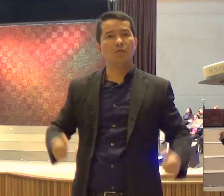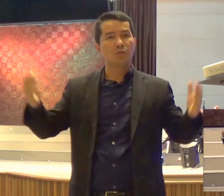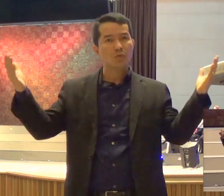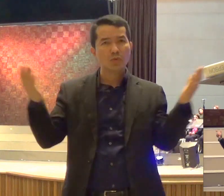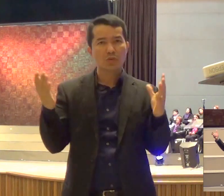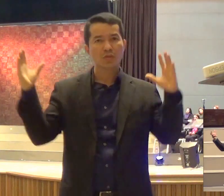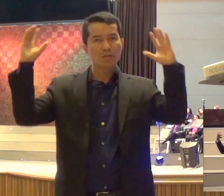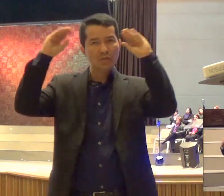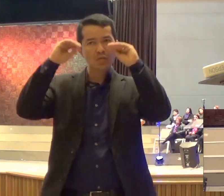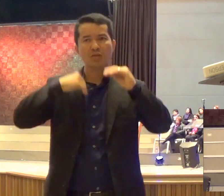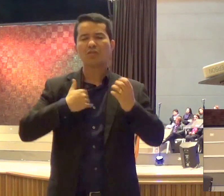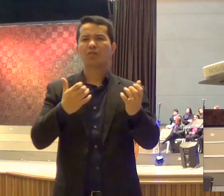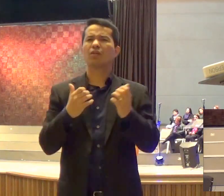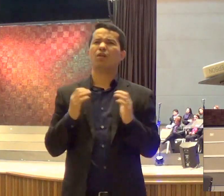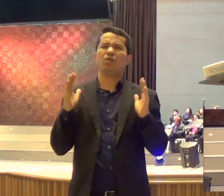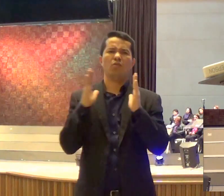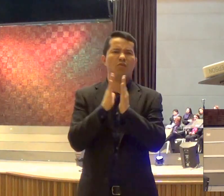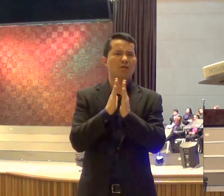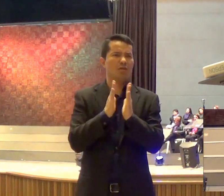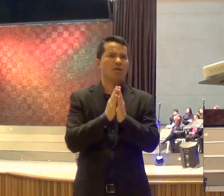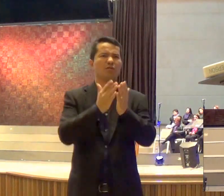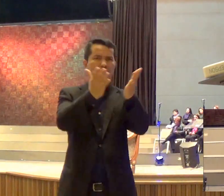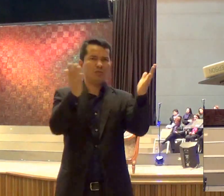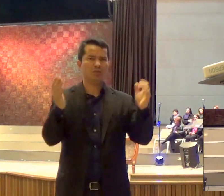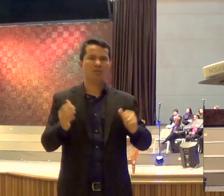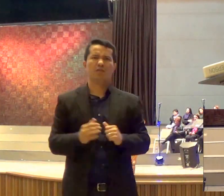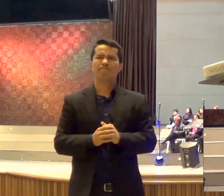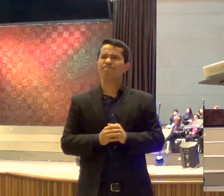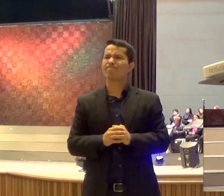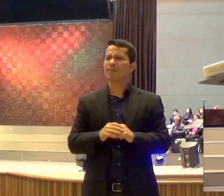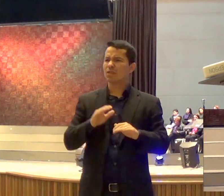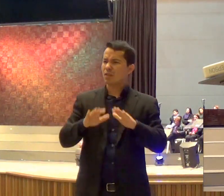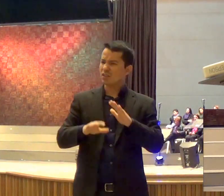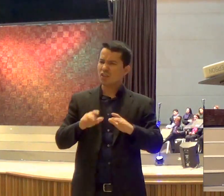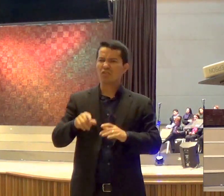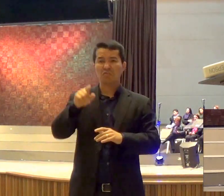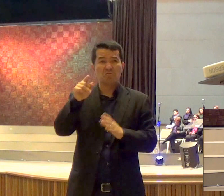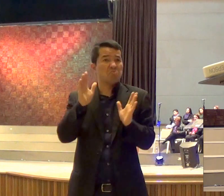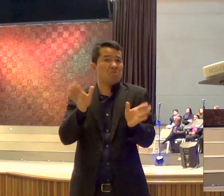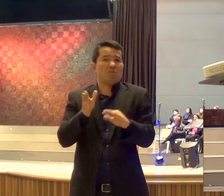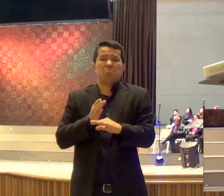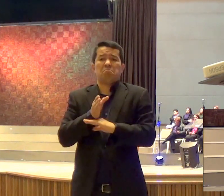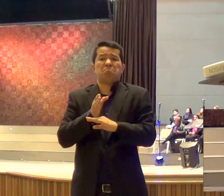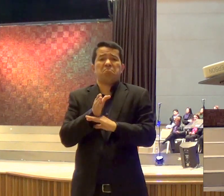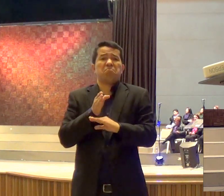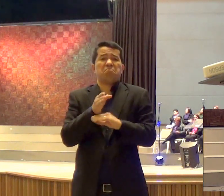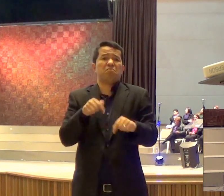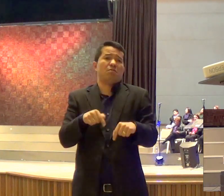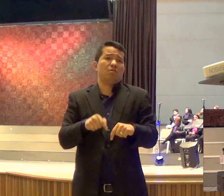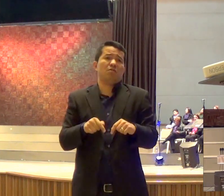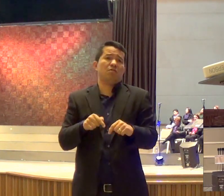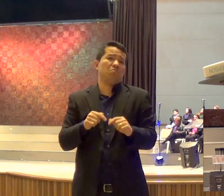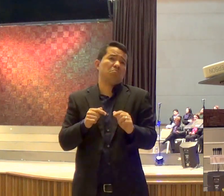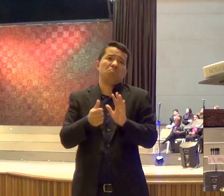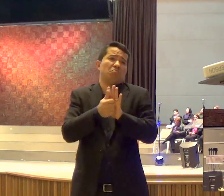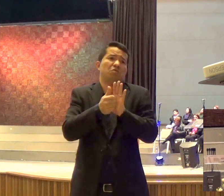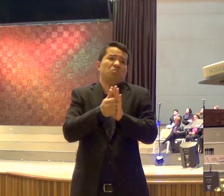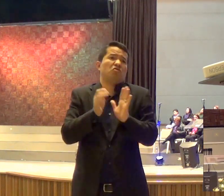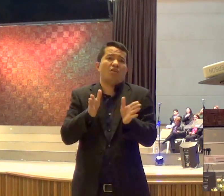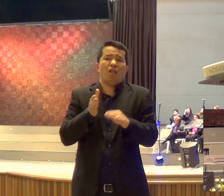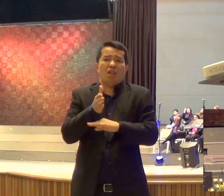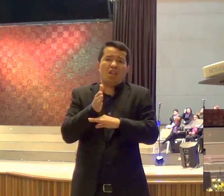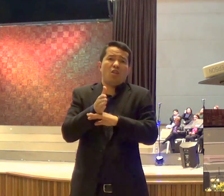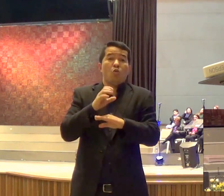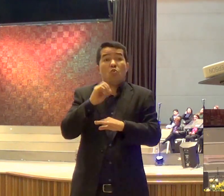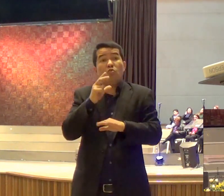primeiro eu quero orar com você que tá com a gente aqui hoje talvez você já frequente essa igreja talvez você tenha